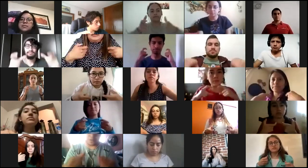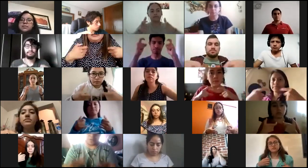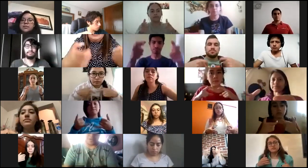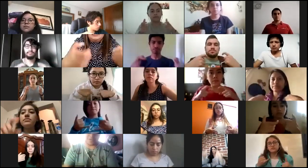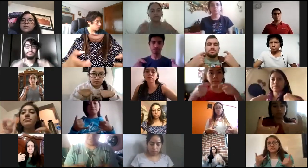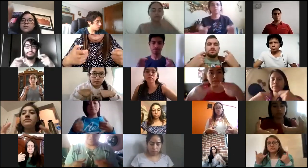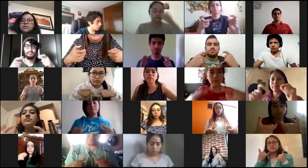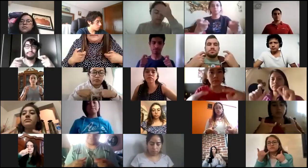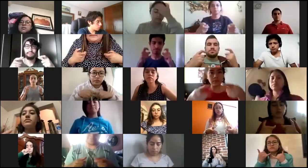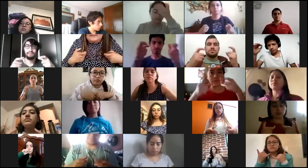¿Sí?